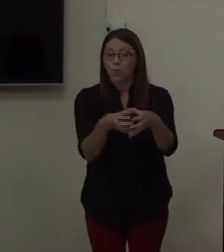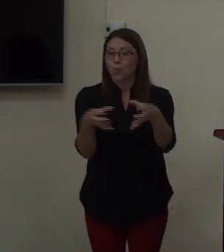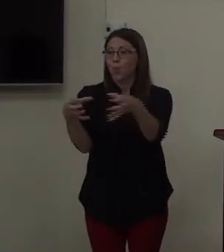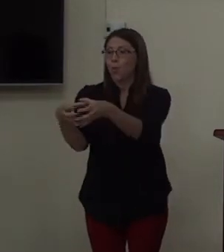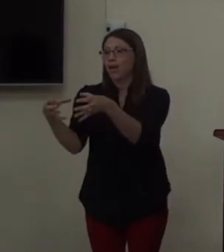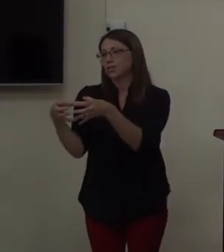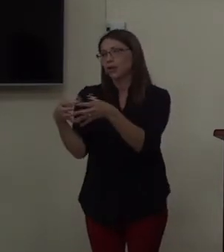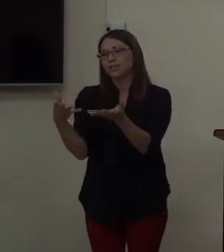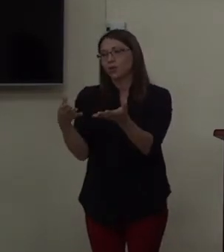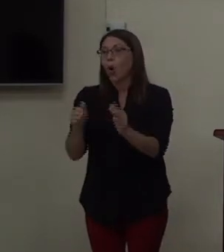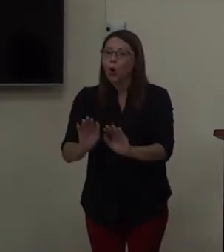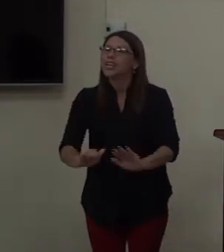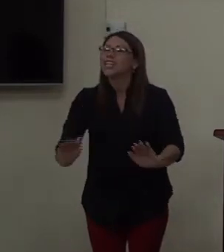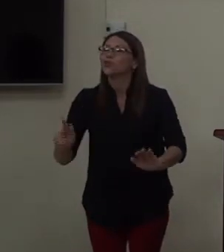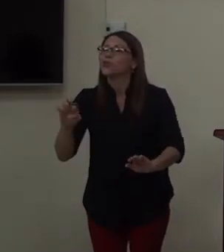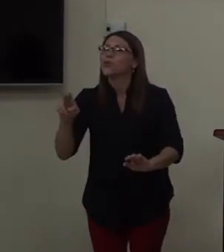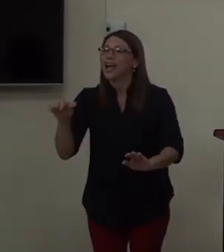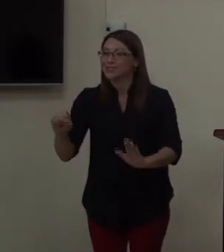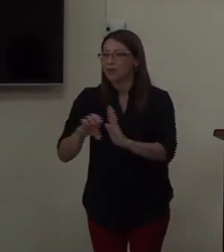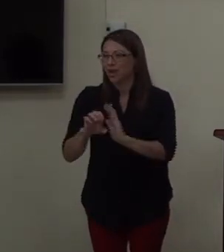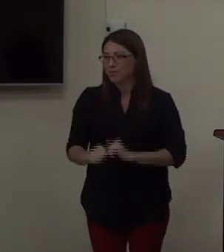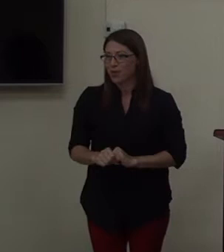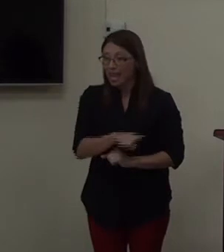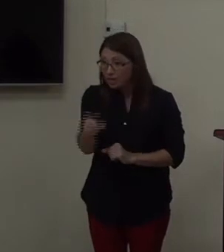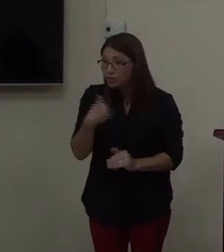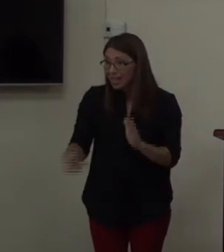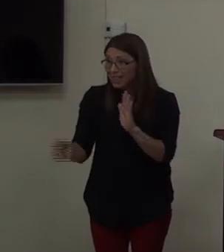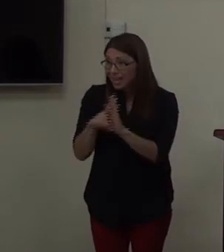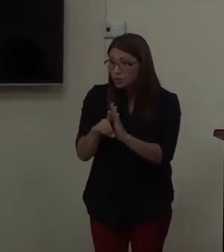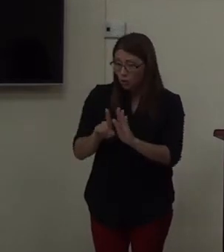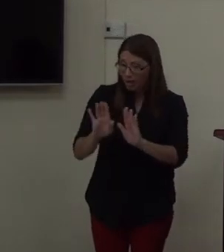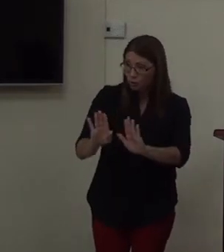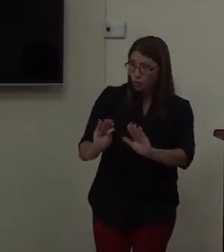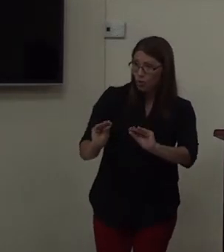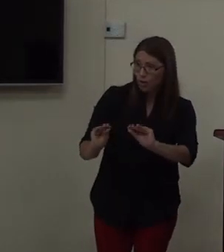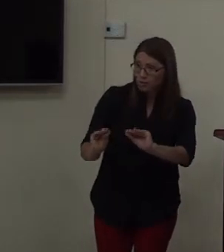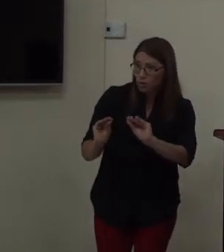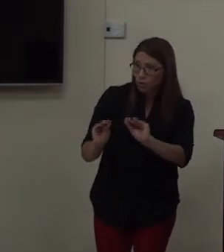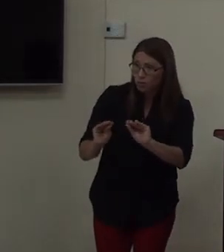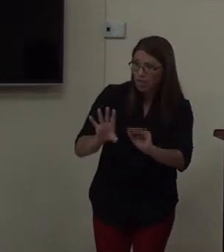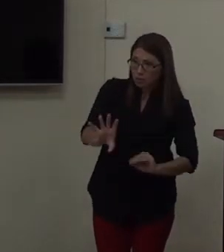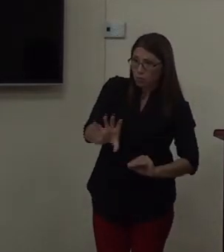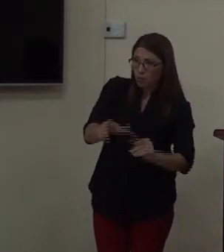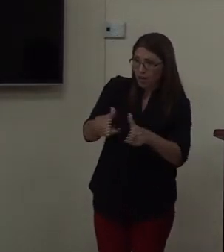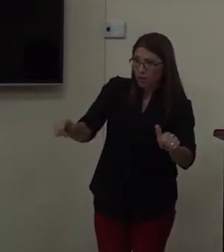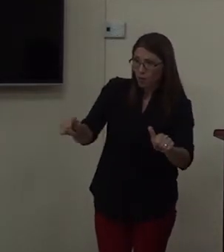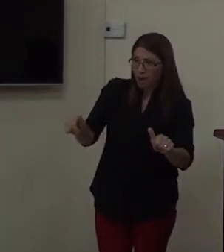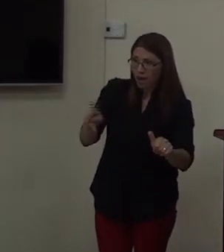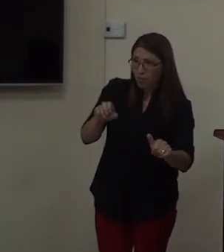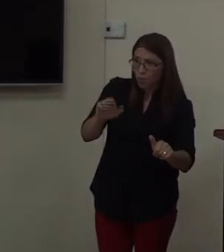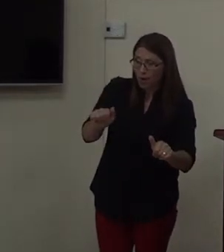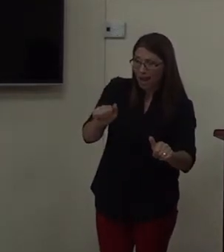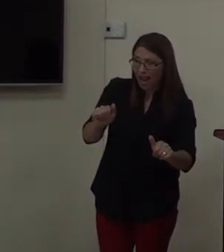los niños bruncas, ¿verdad?, tienen derecho a recibir entonces educación en bruncas, porque es la propia lengua, aunque no